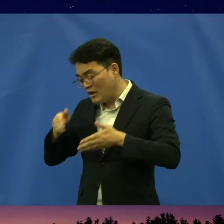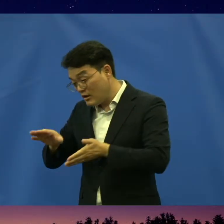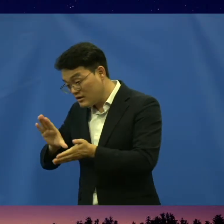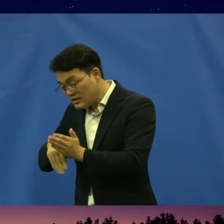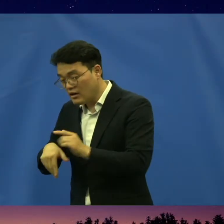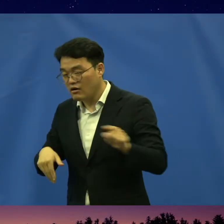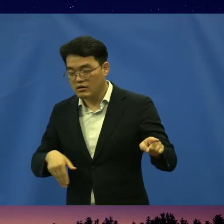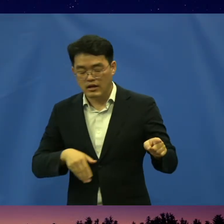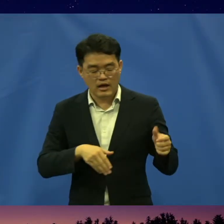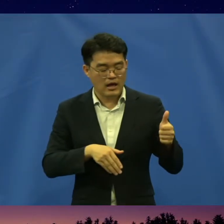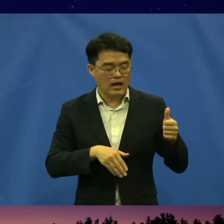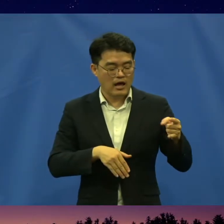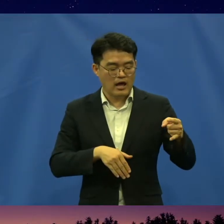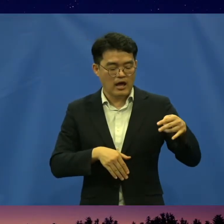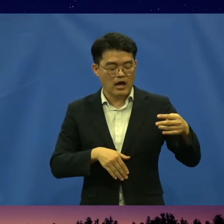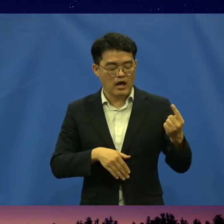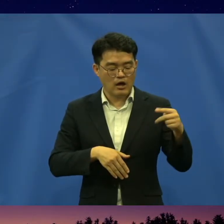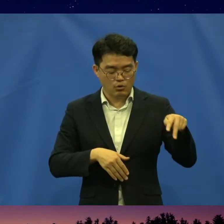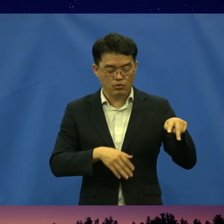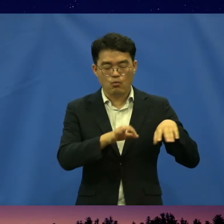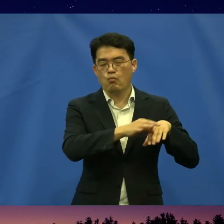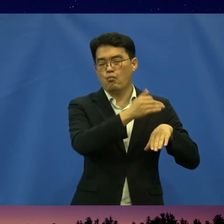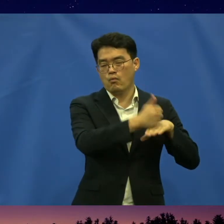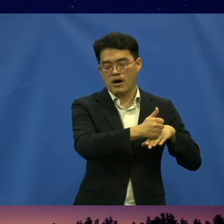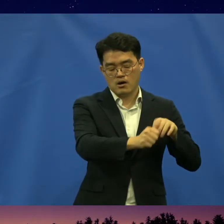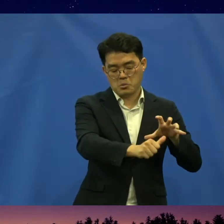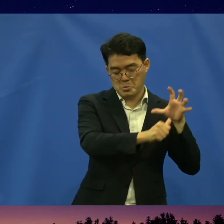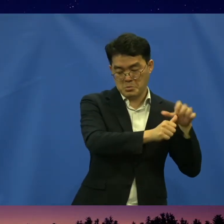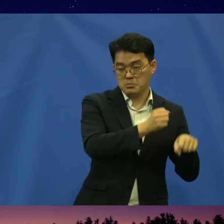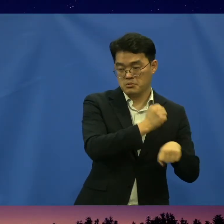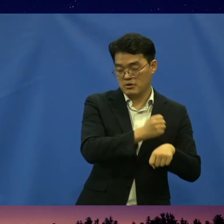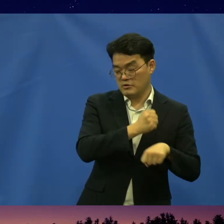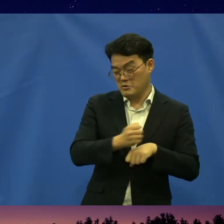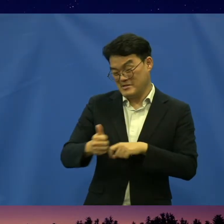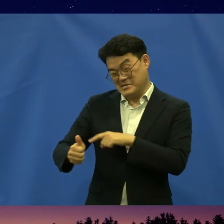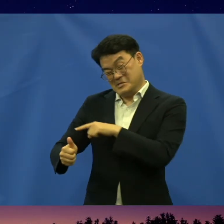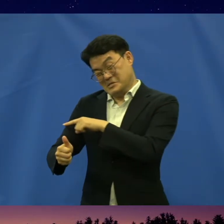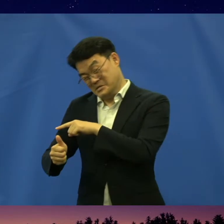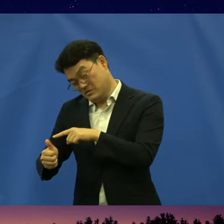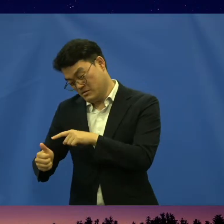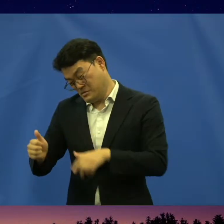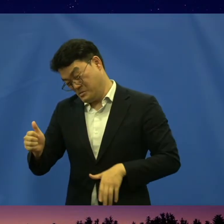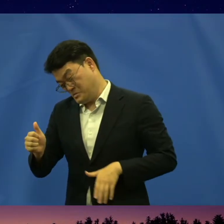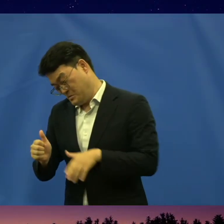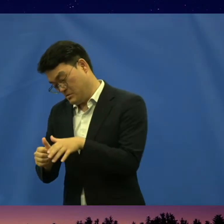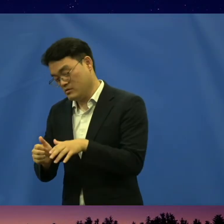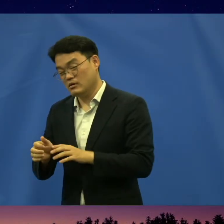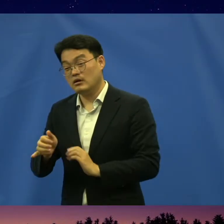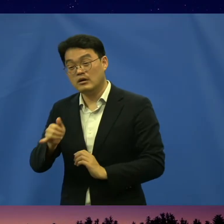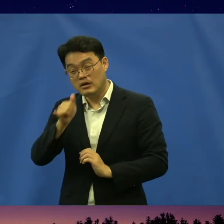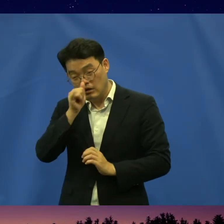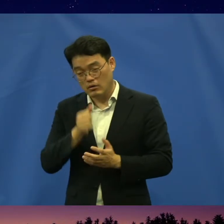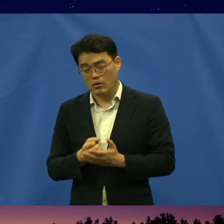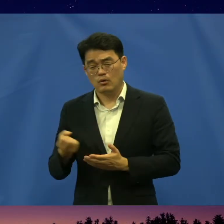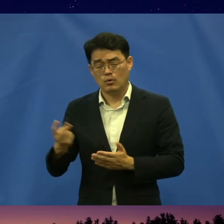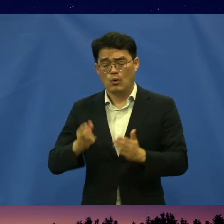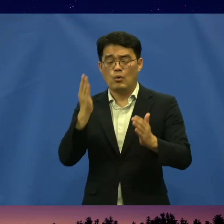달려들어 전방위로 공격을 합니다. 집중포화, 탄생부터 예수님의 십자가를 질